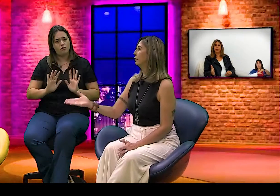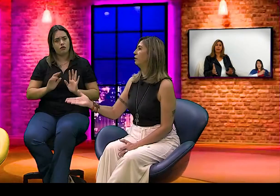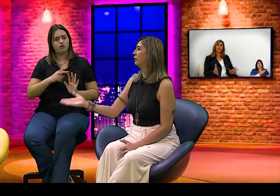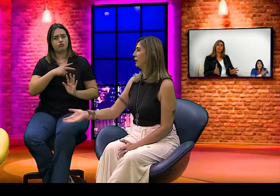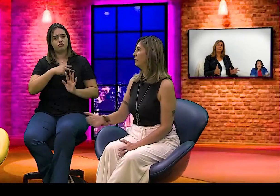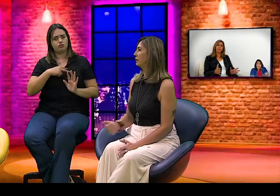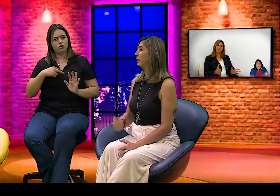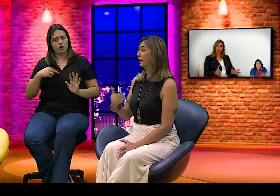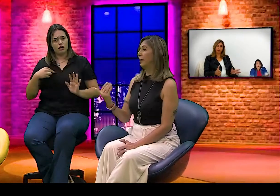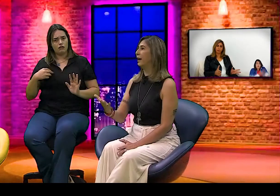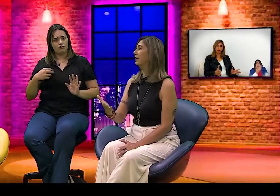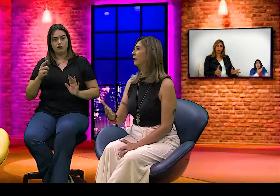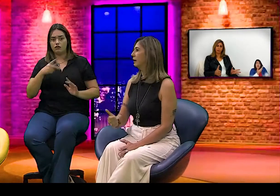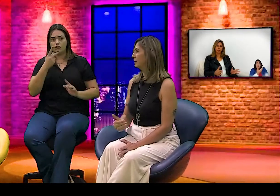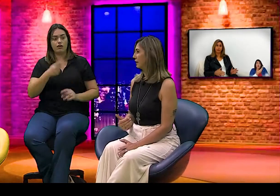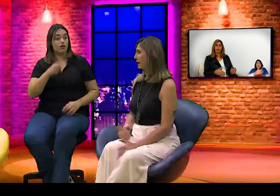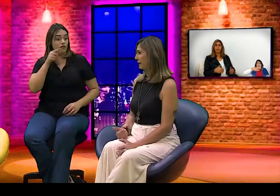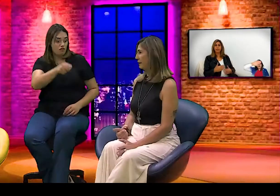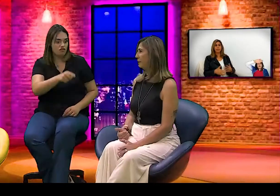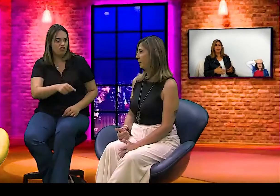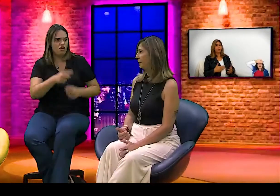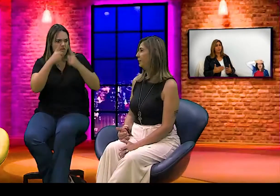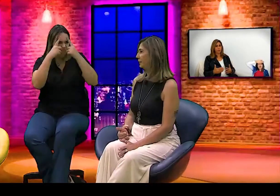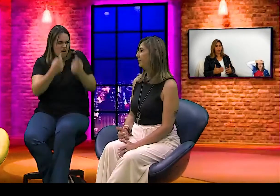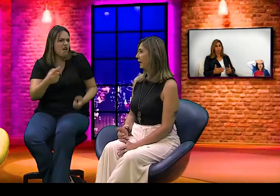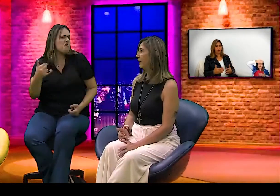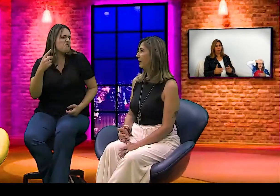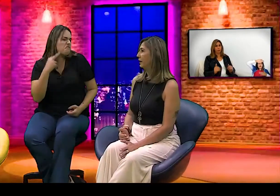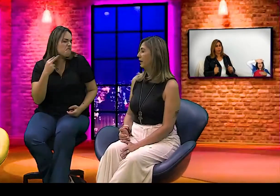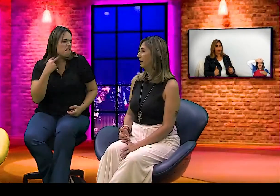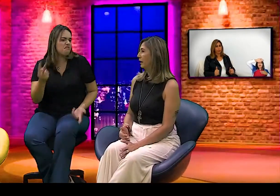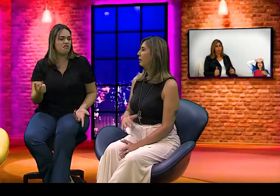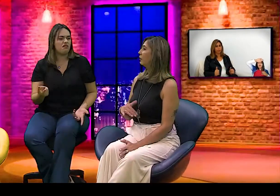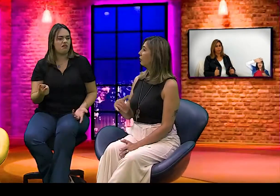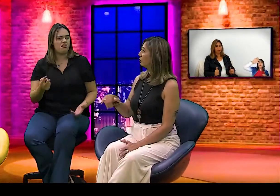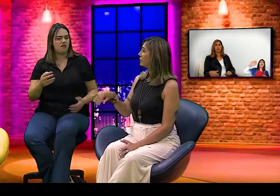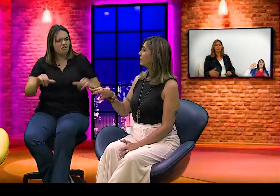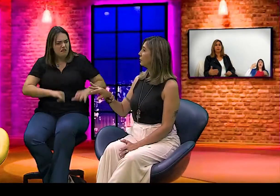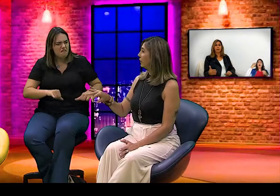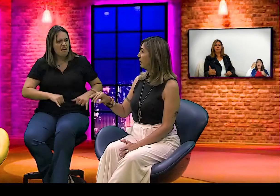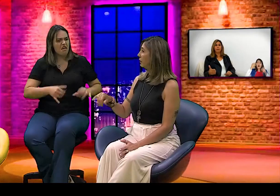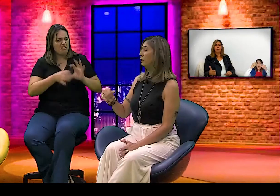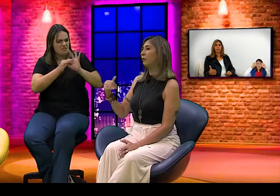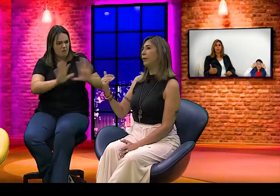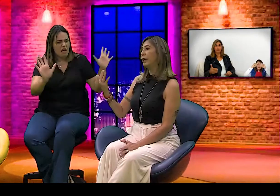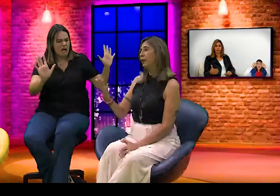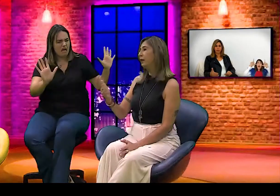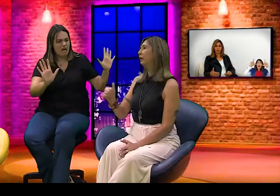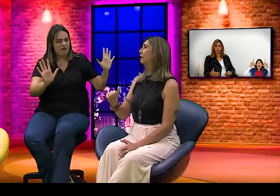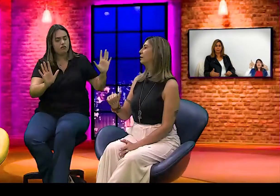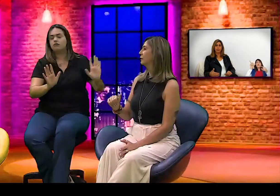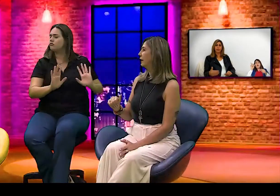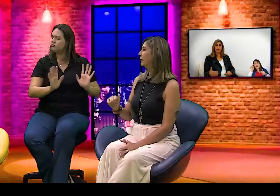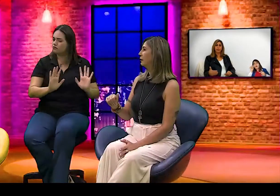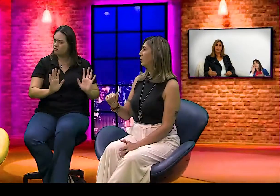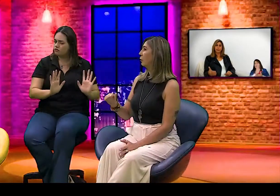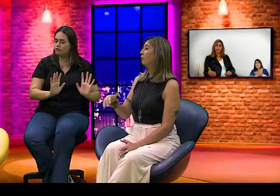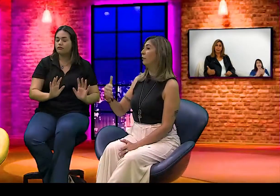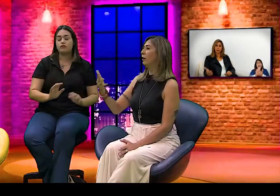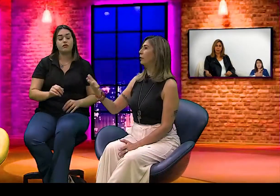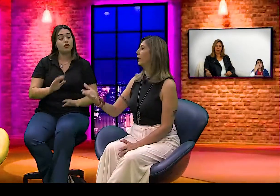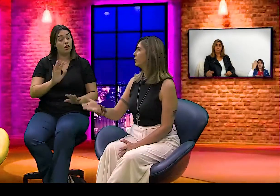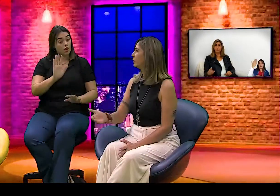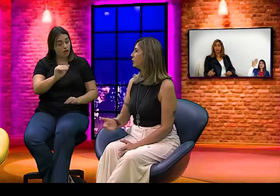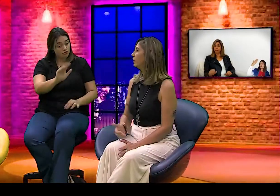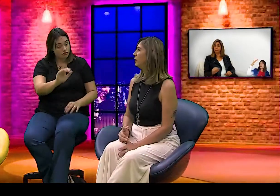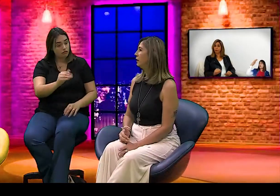está sofrendo violência, larga esse cara, né? Você sabia, olha, tem uma amiga, né? Ou eu vi